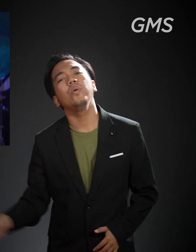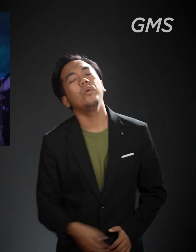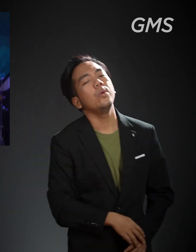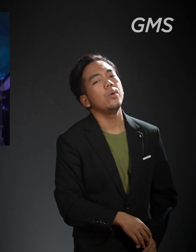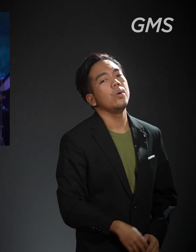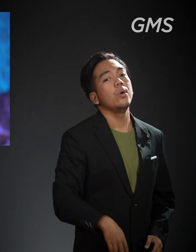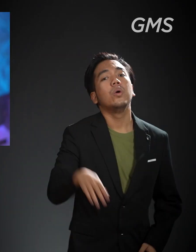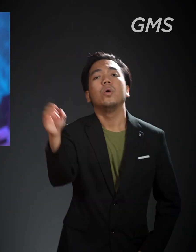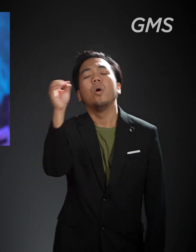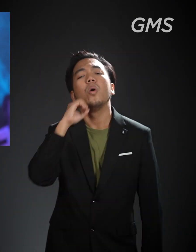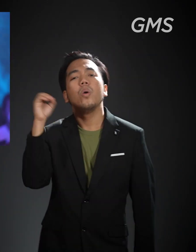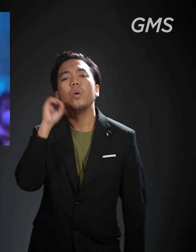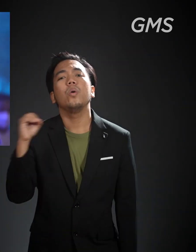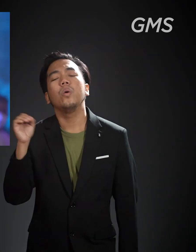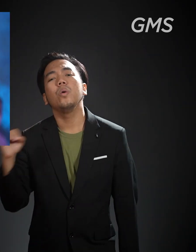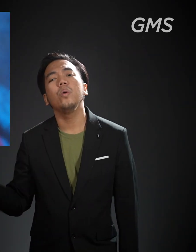Jesus.